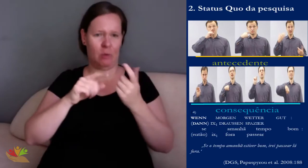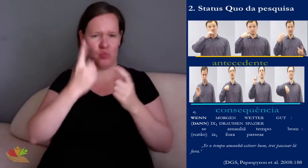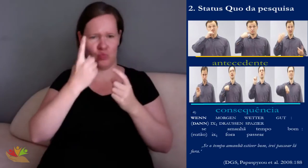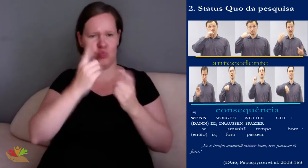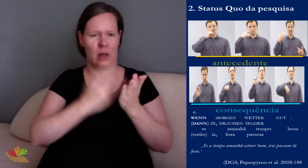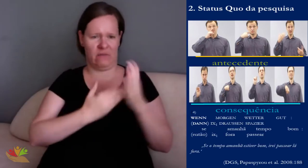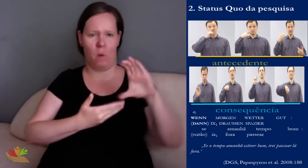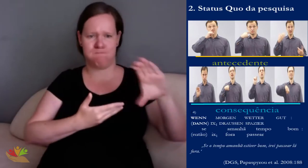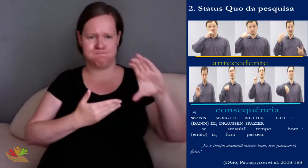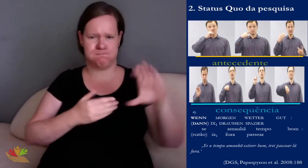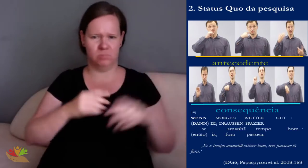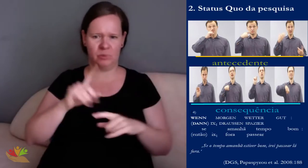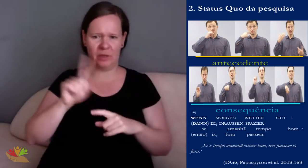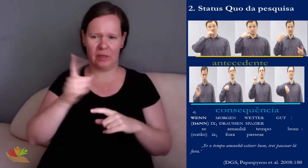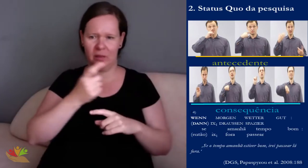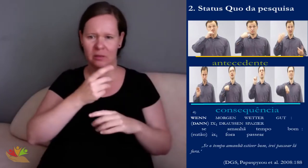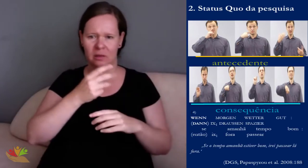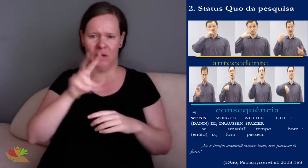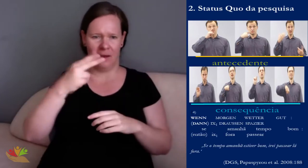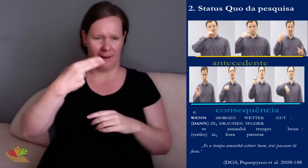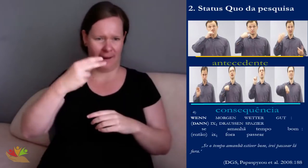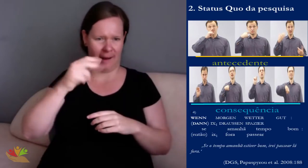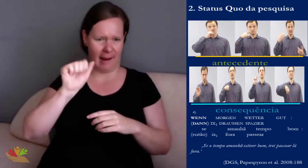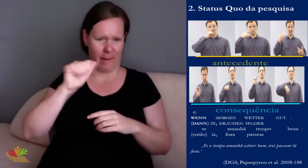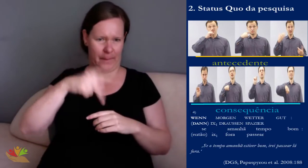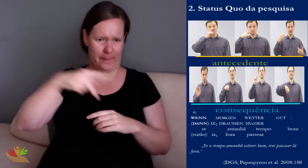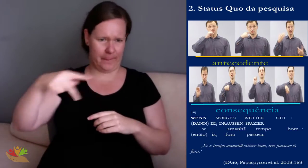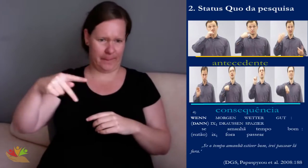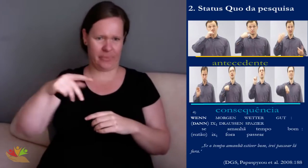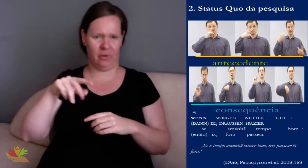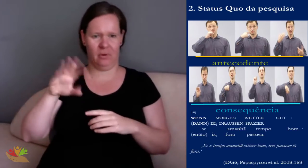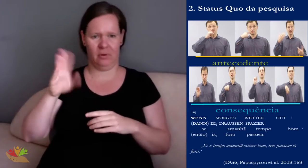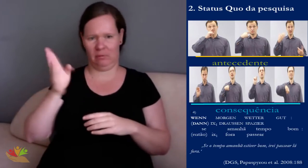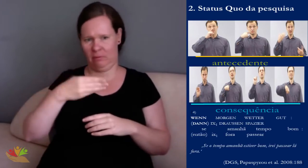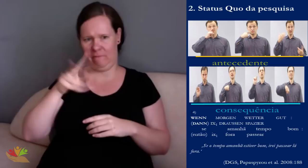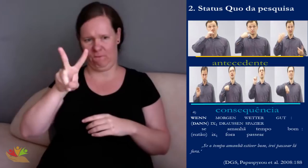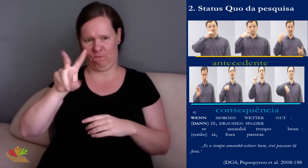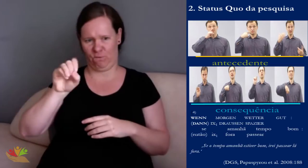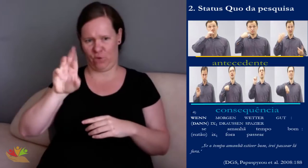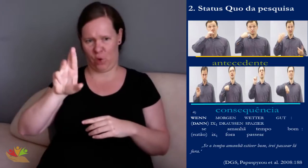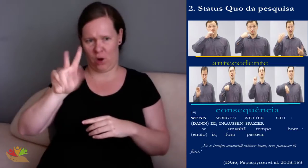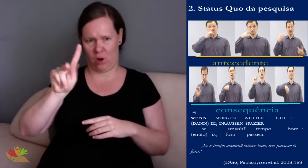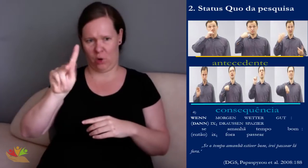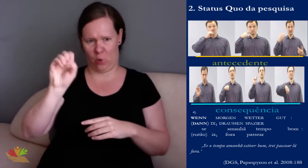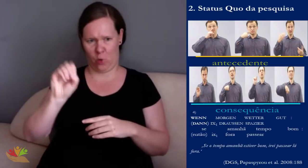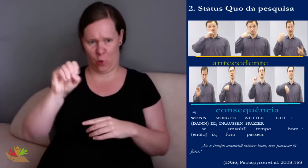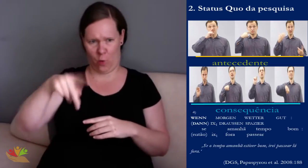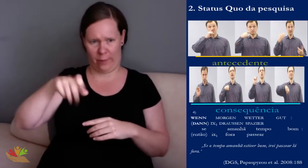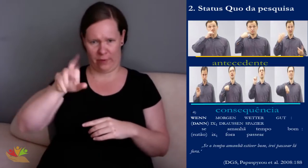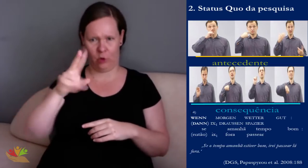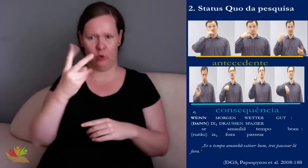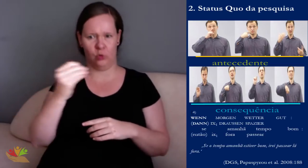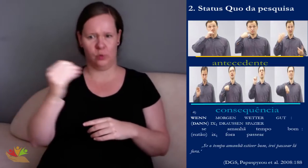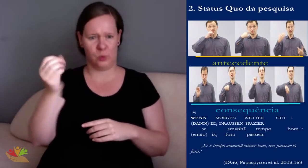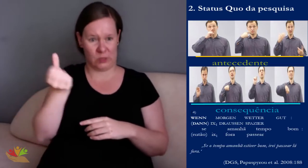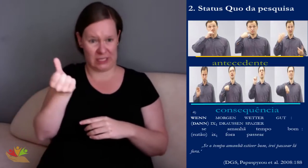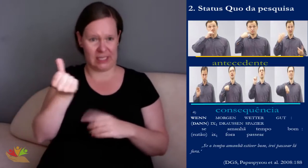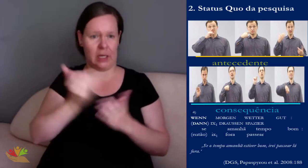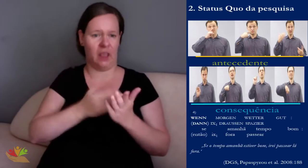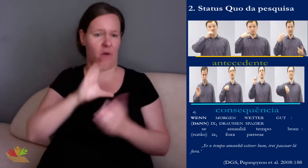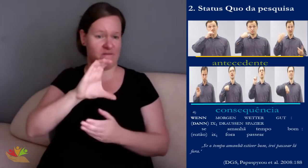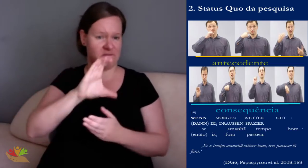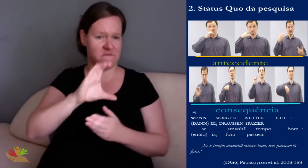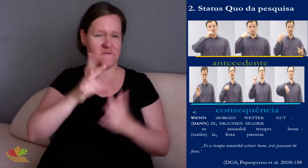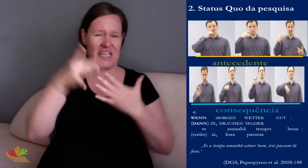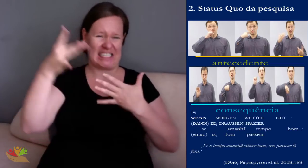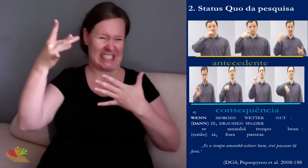explicação adicional de como foi feito a pesquisa. Você tem esses trabalhos, por exemplo, de